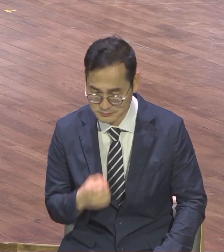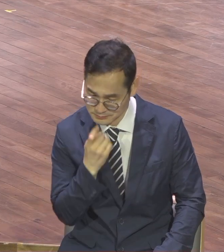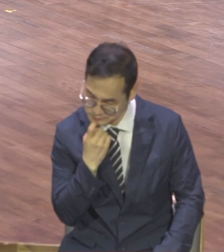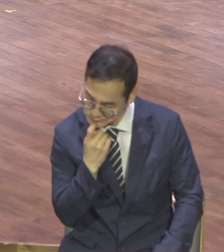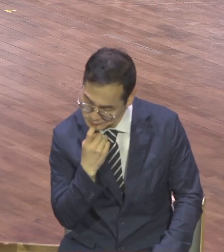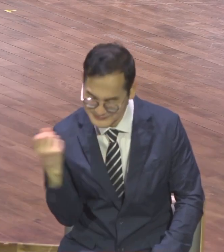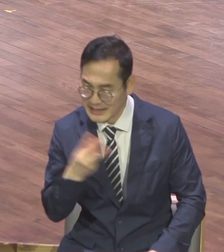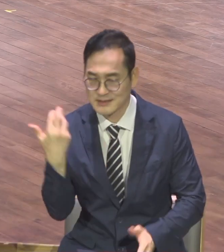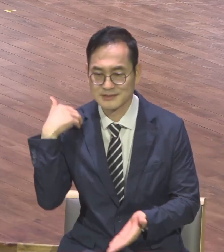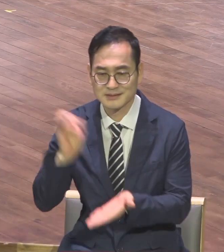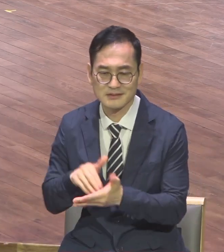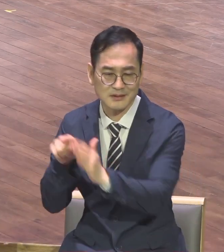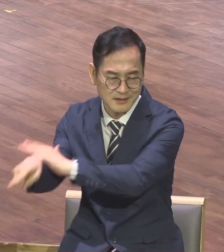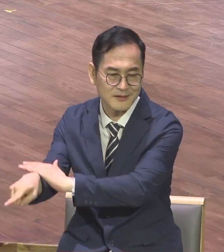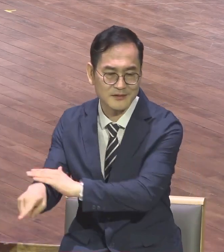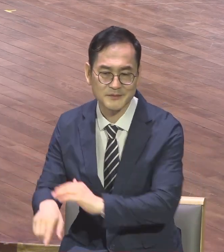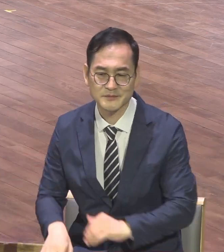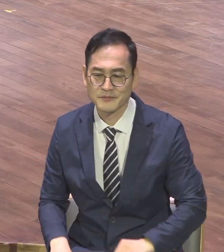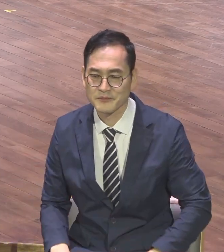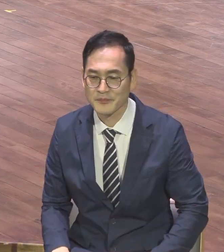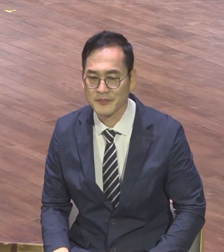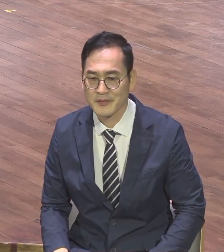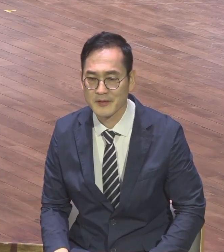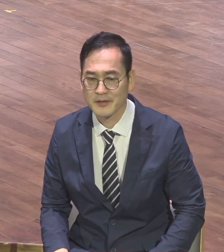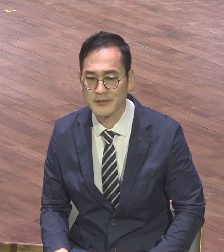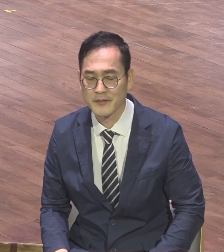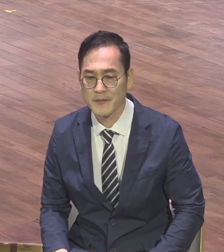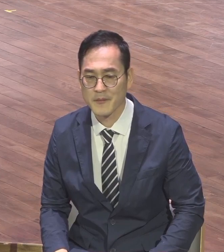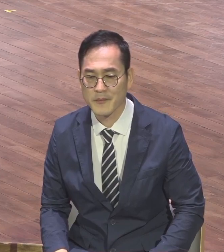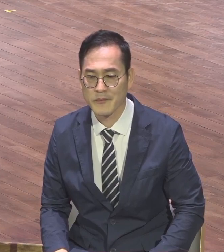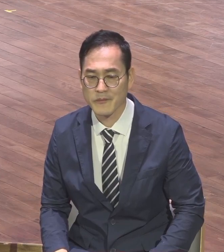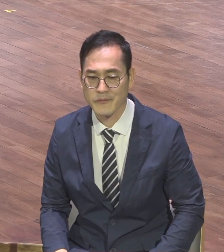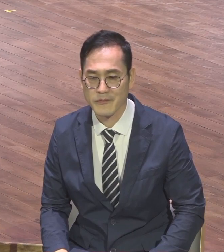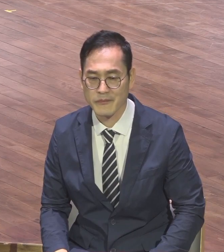것이 아니라 그 성으로 다시 들어가.